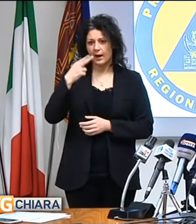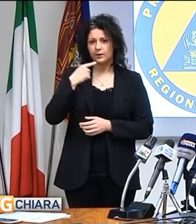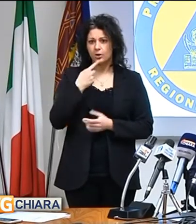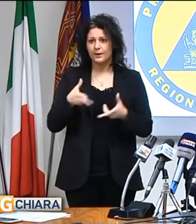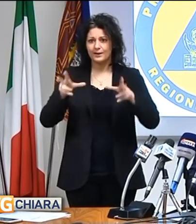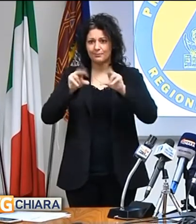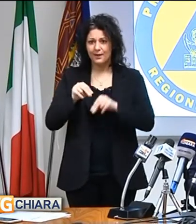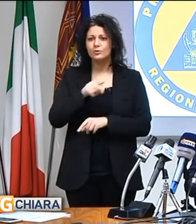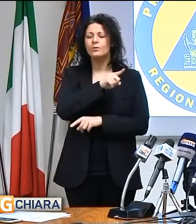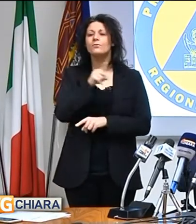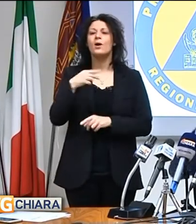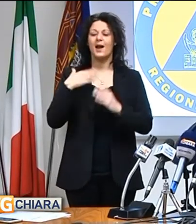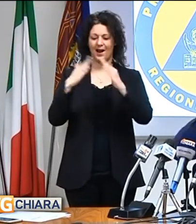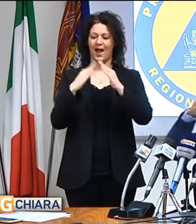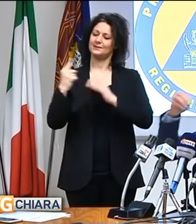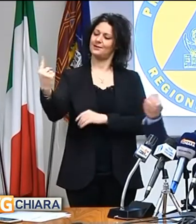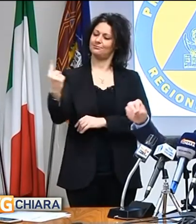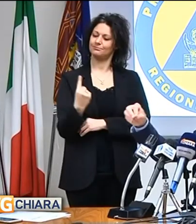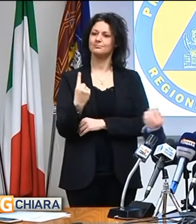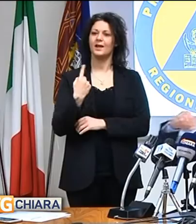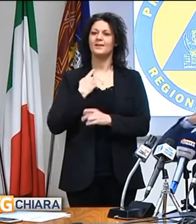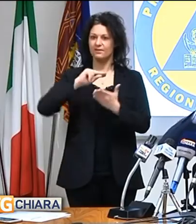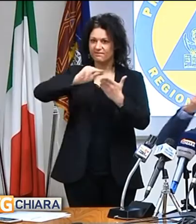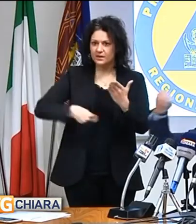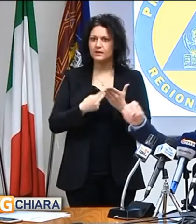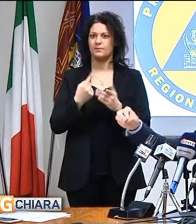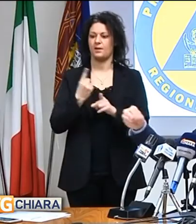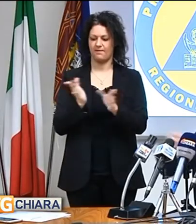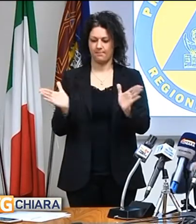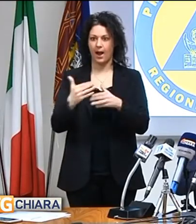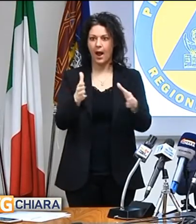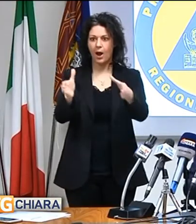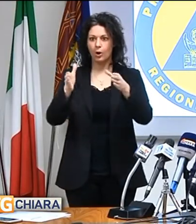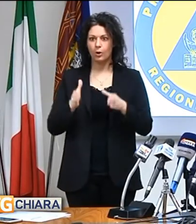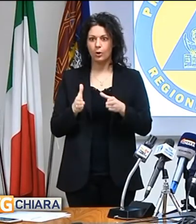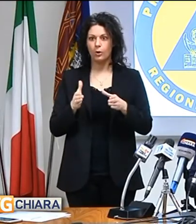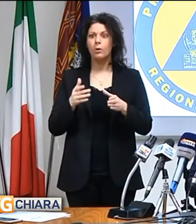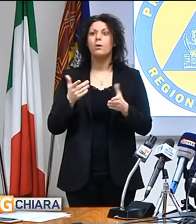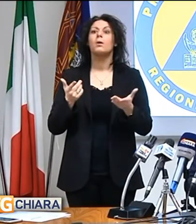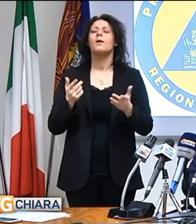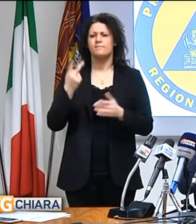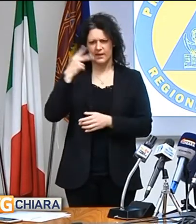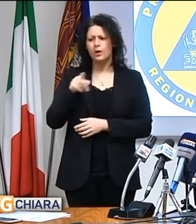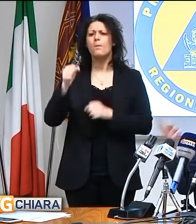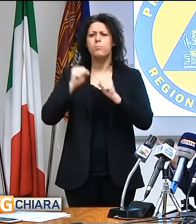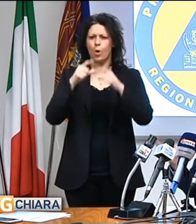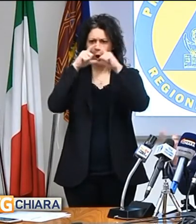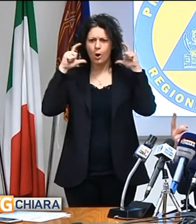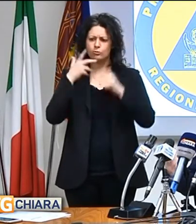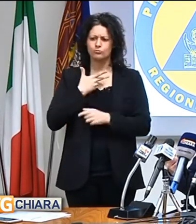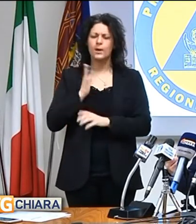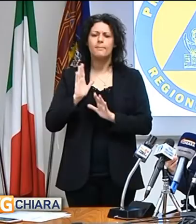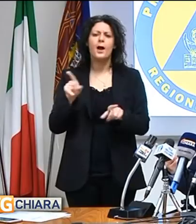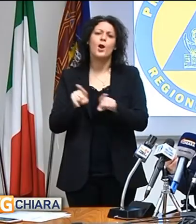vi dà una bolla da firmare e il corriere comunque è come un'app impollinatrice, passa da un posto all'altro, può avere i dispositivi, ma nell'ottica